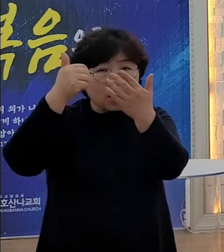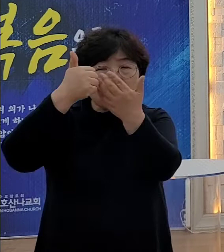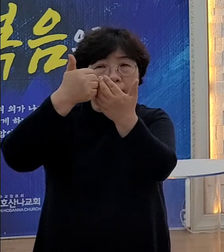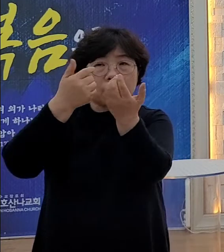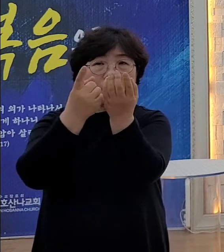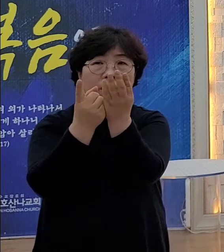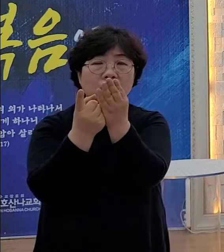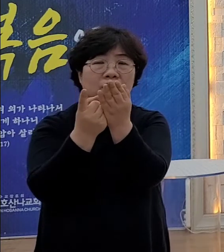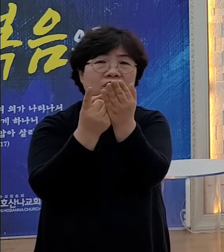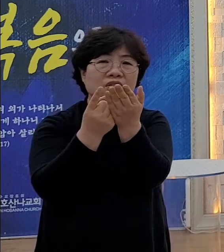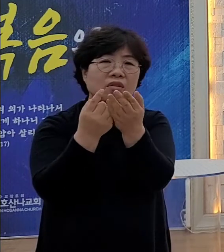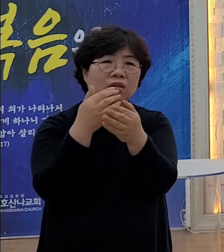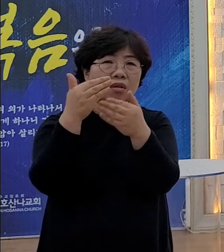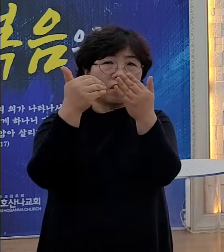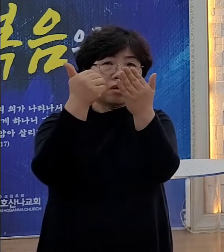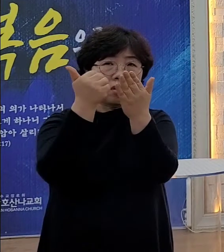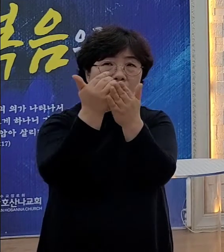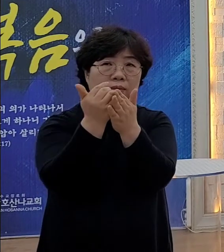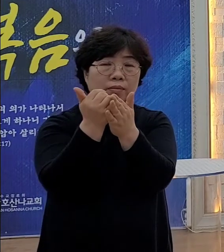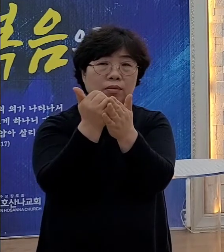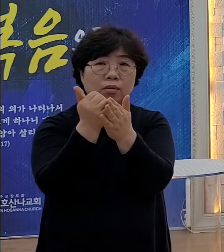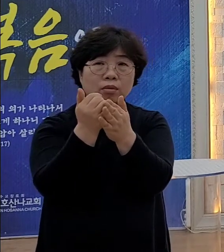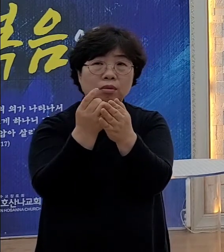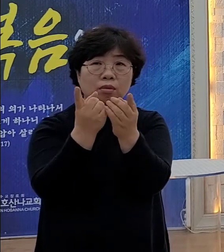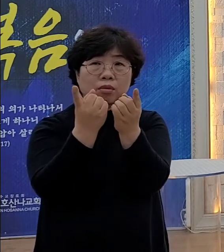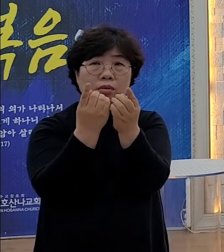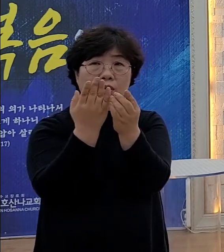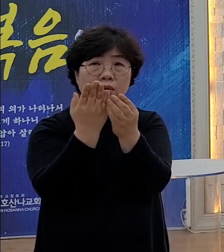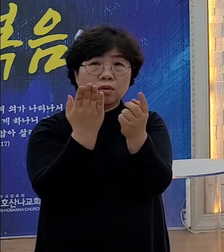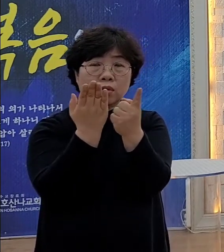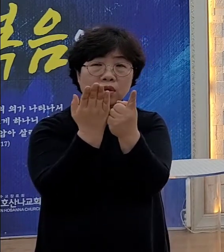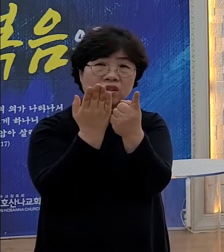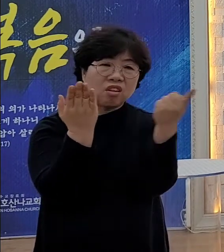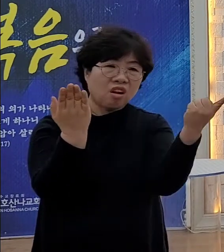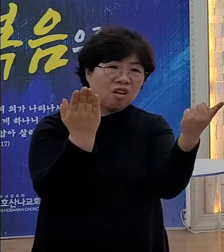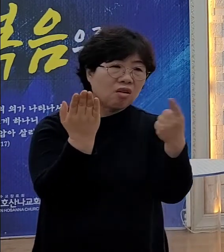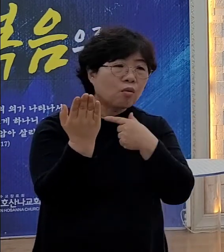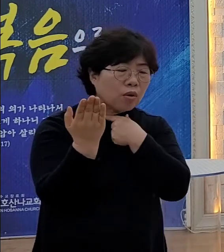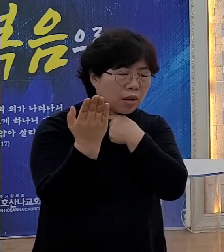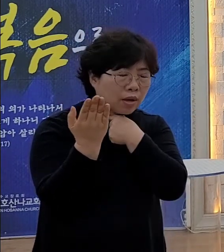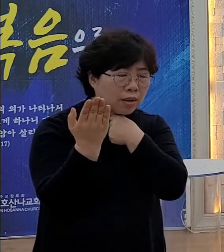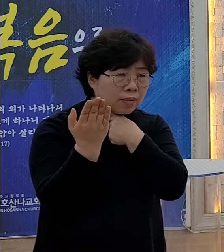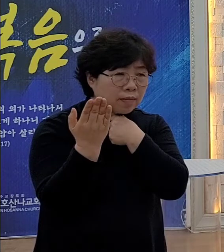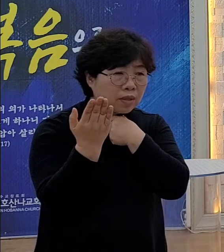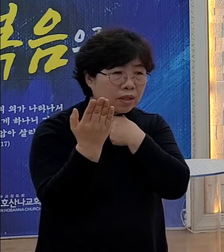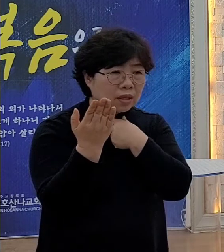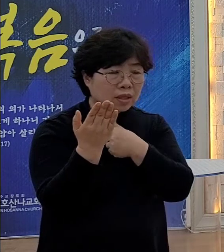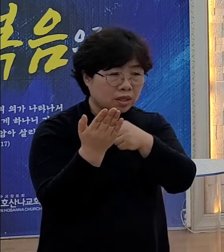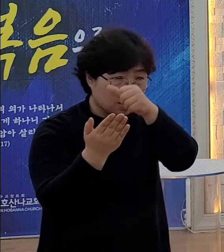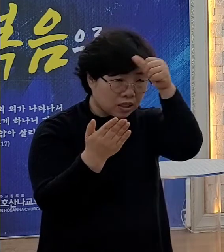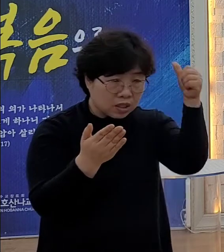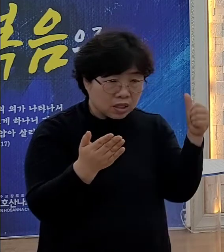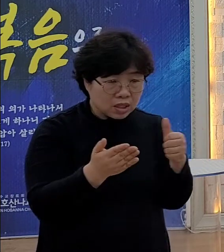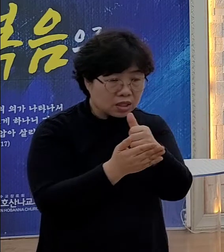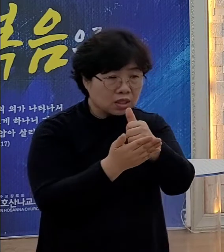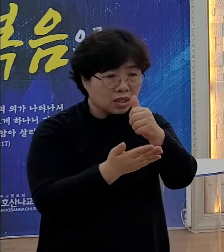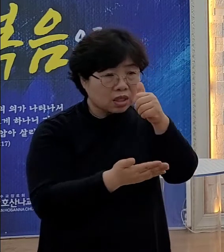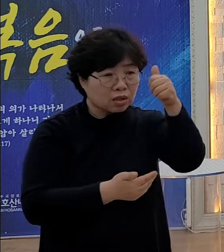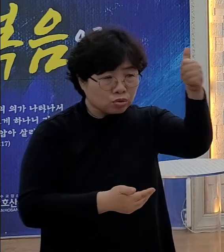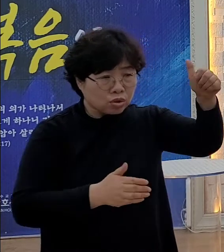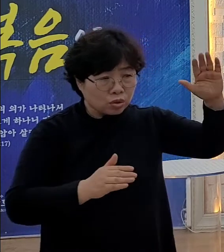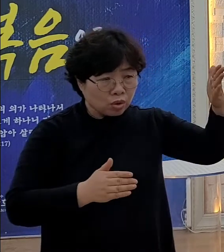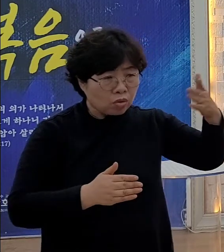하나님으로부터 독립하고 하나님처럼 높아지고 자기가 인생의 주인 되고 싶은 마음이 발동하는 거예요.